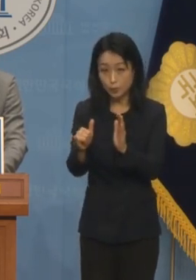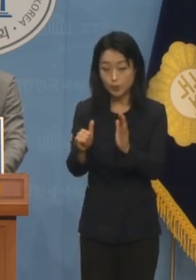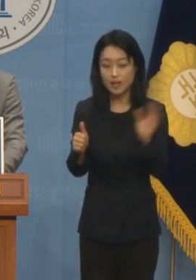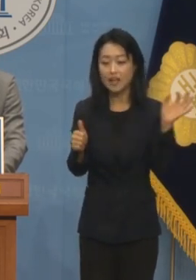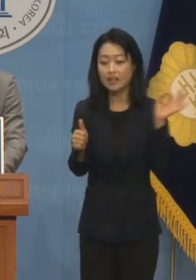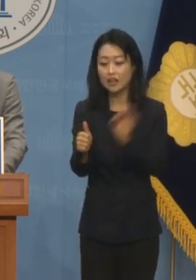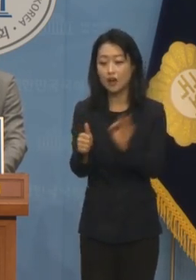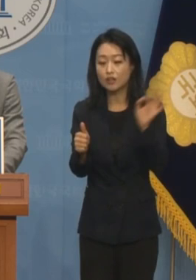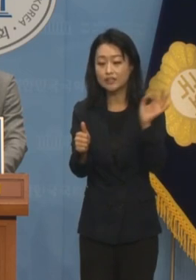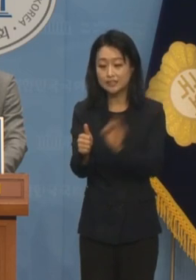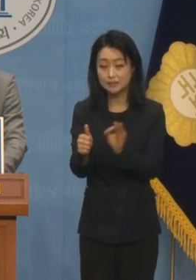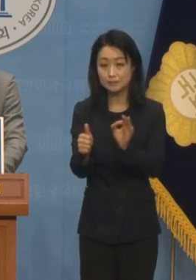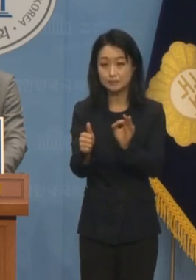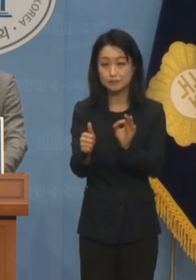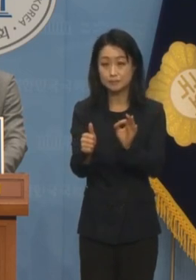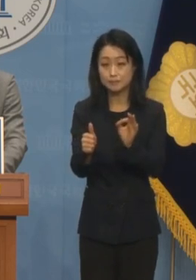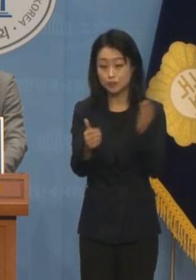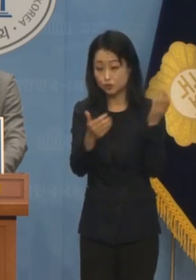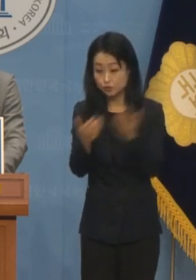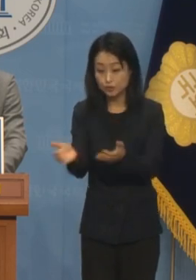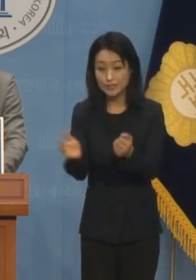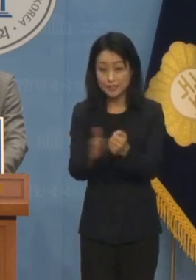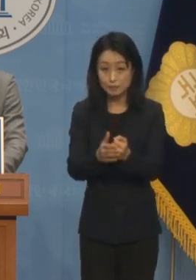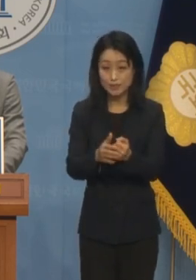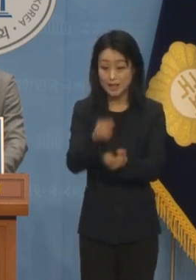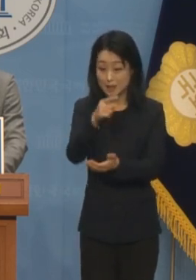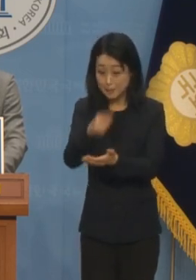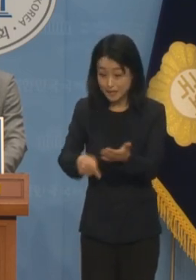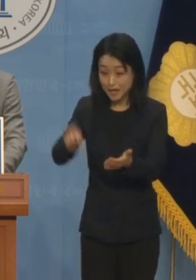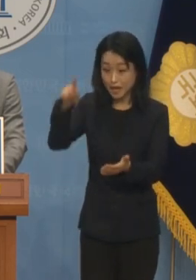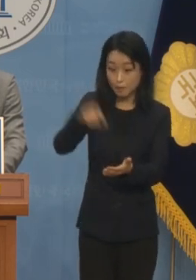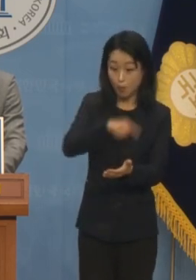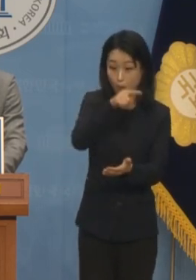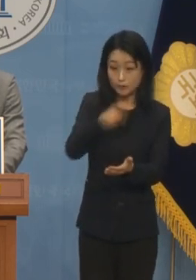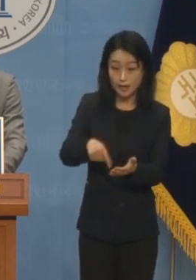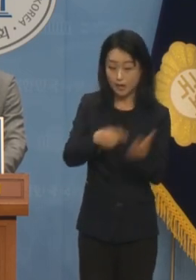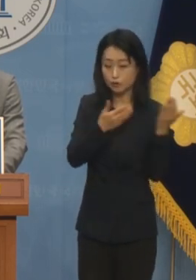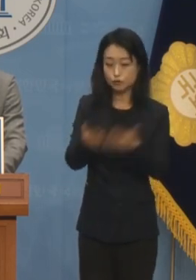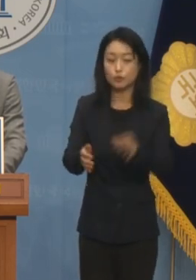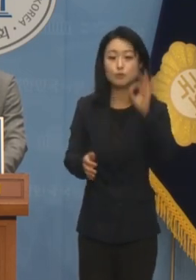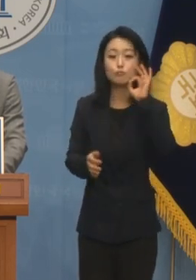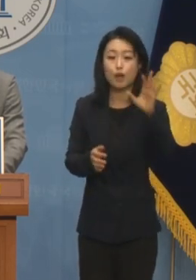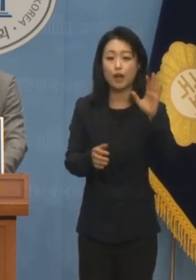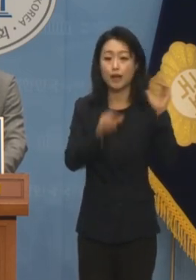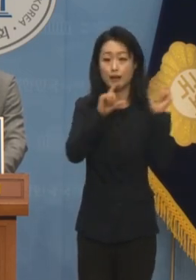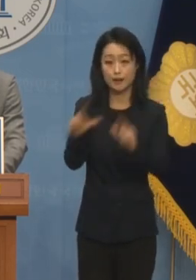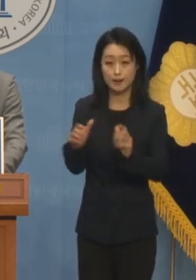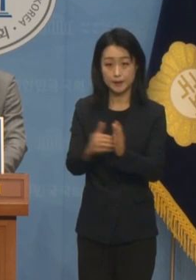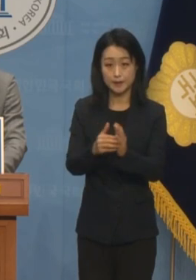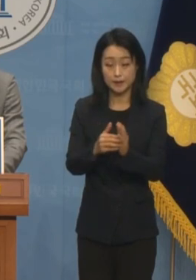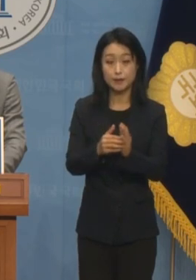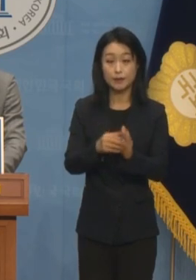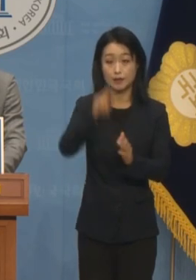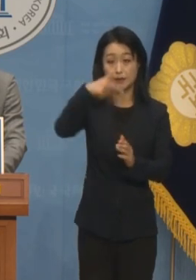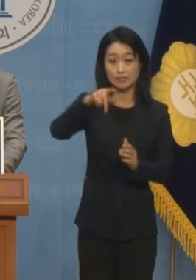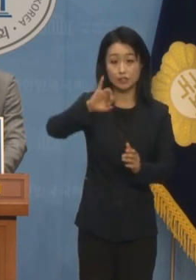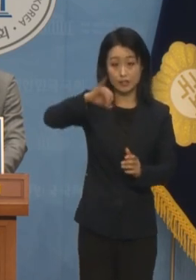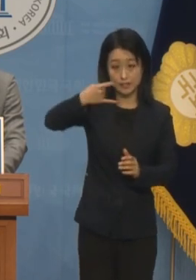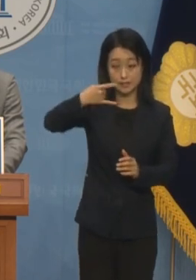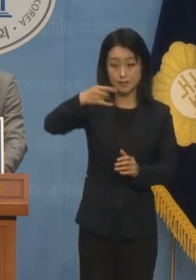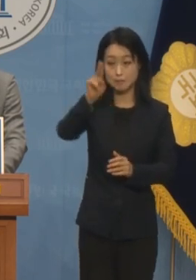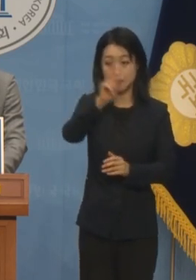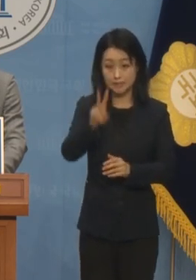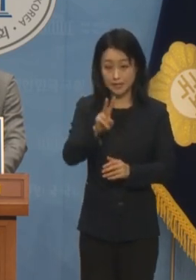유족연금이 지급됐다는 이유로 위자료 지급은 거부했습니다. 박정희 정권이 베트남전